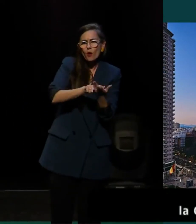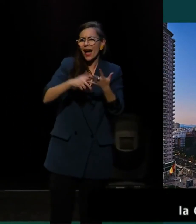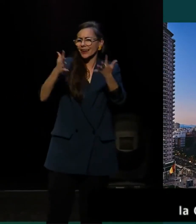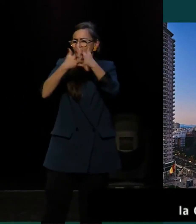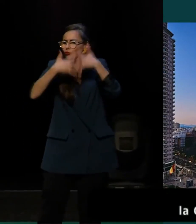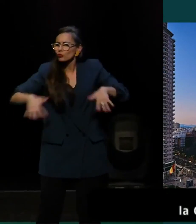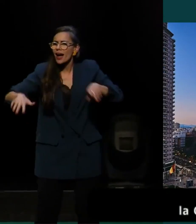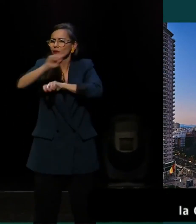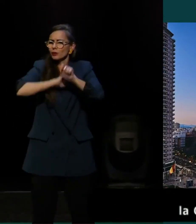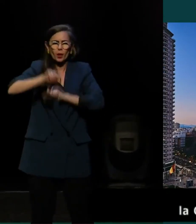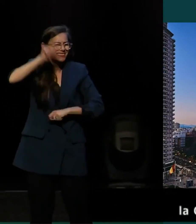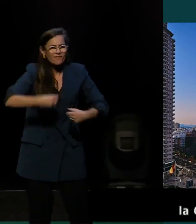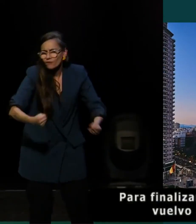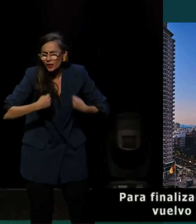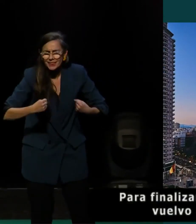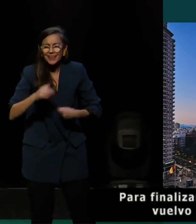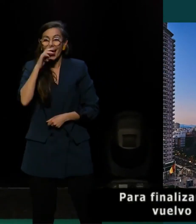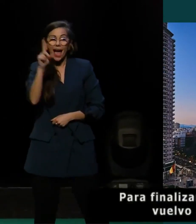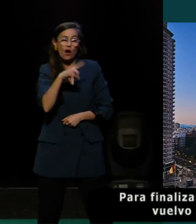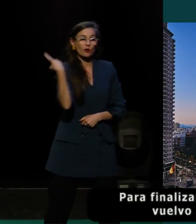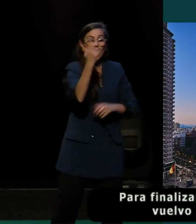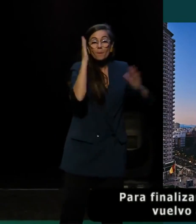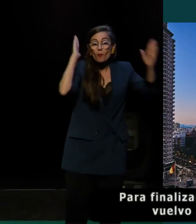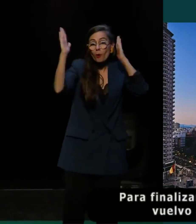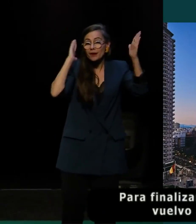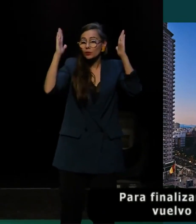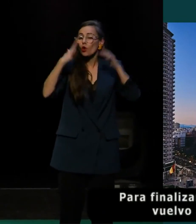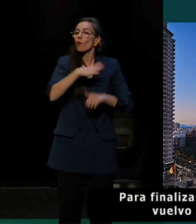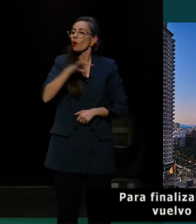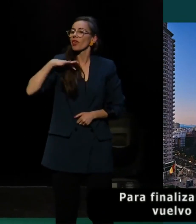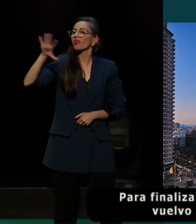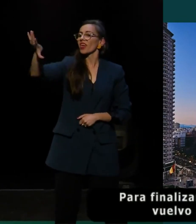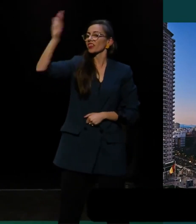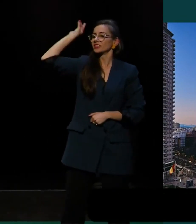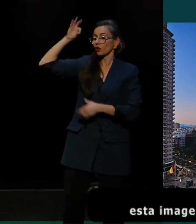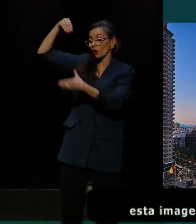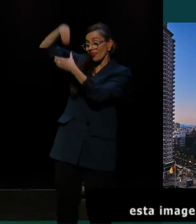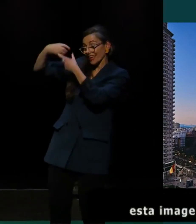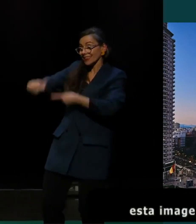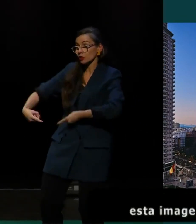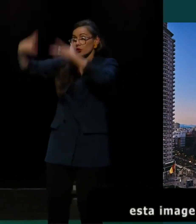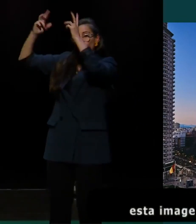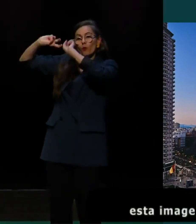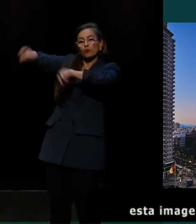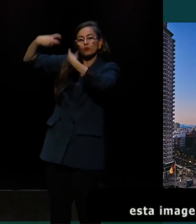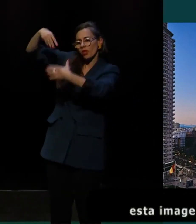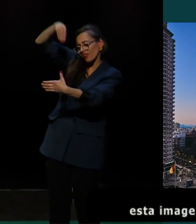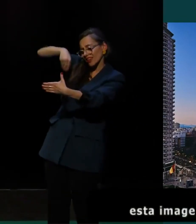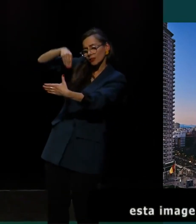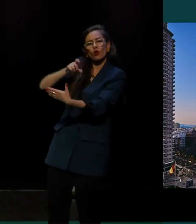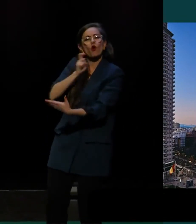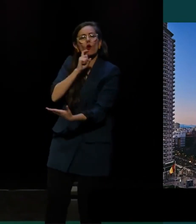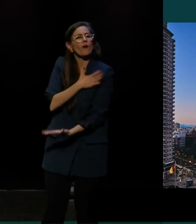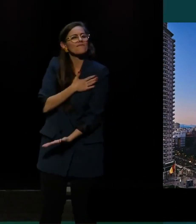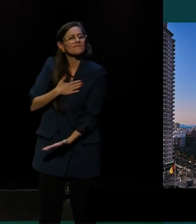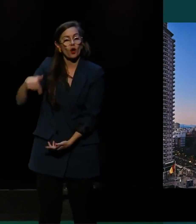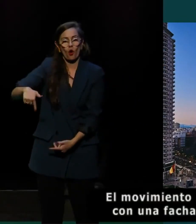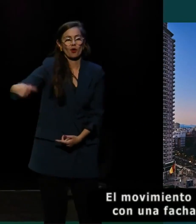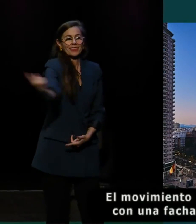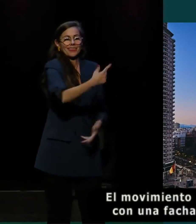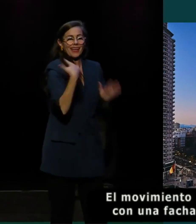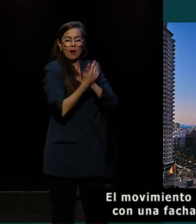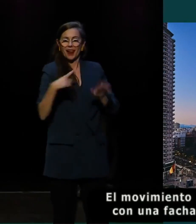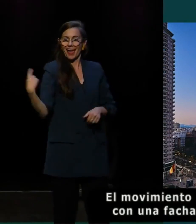movimiento asociativo cuenta con una fachada muy potente. Es momento de decidir qué